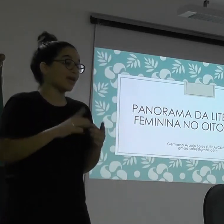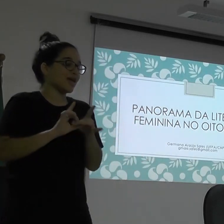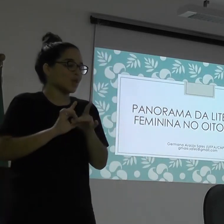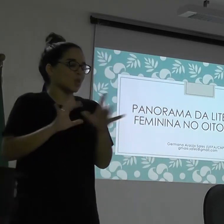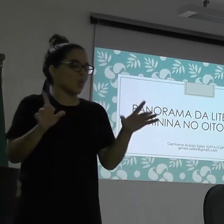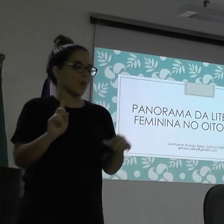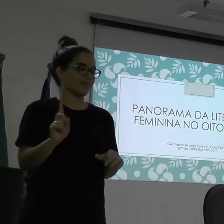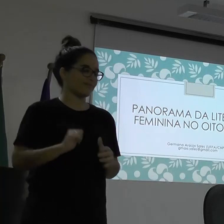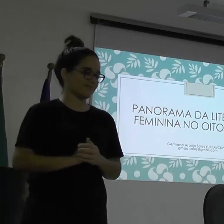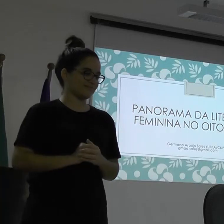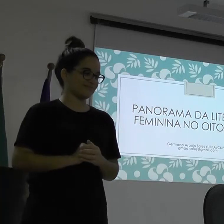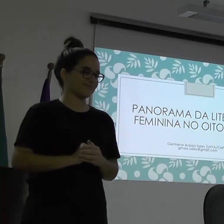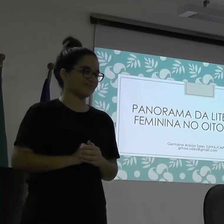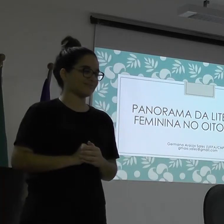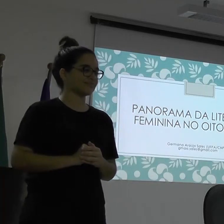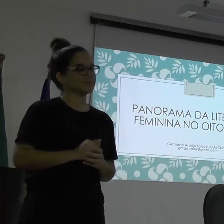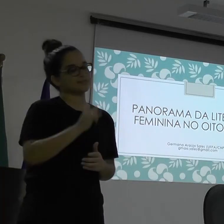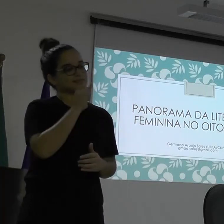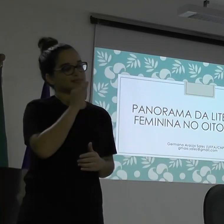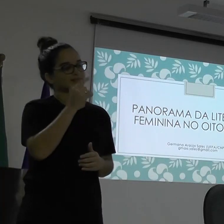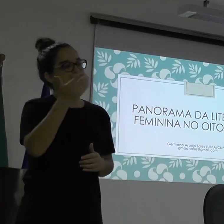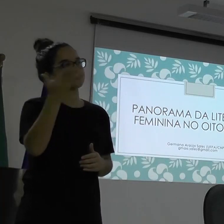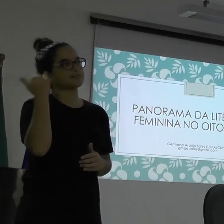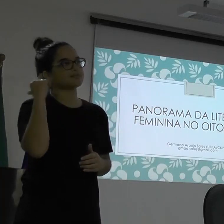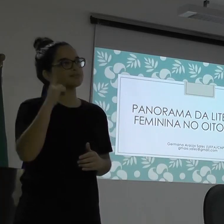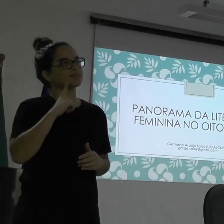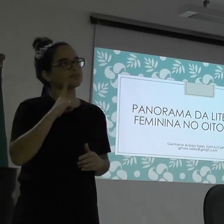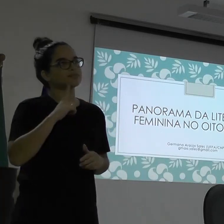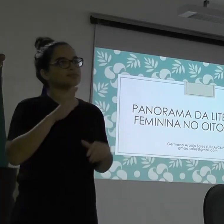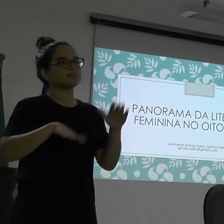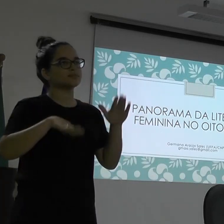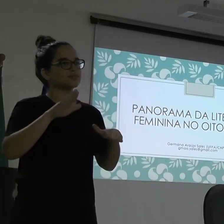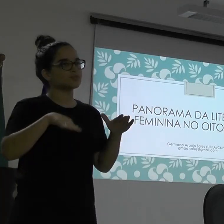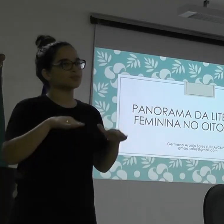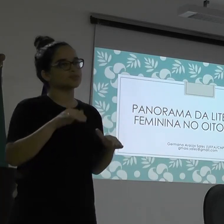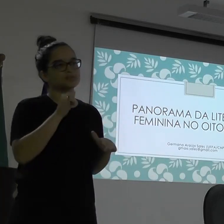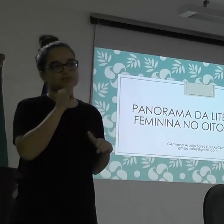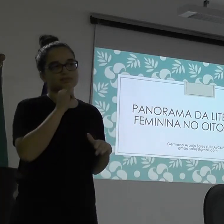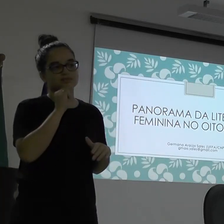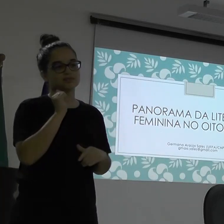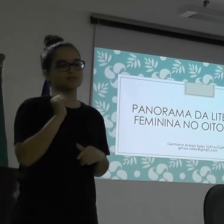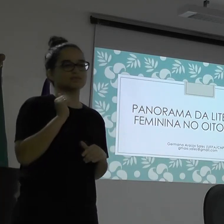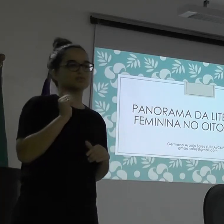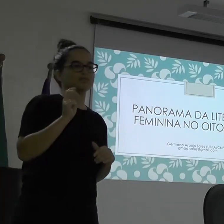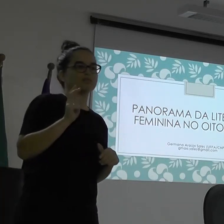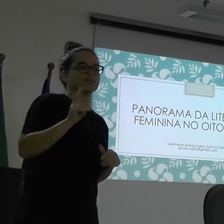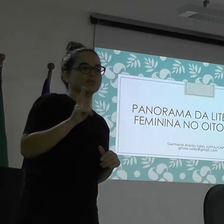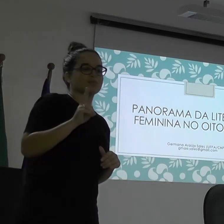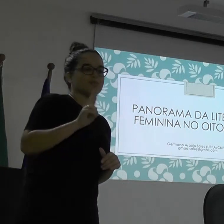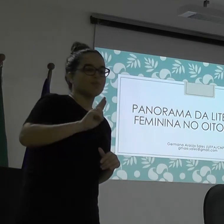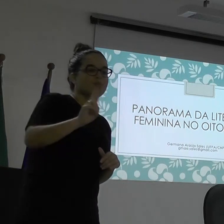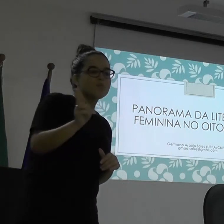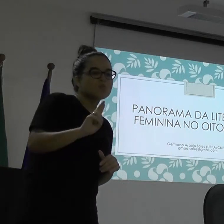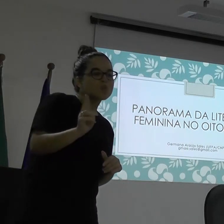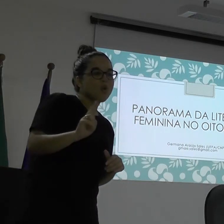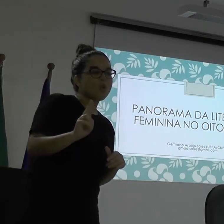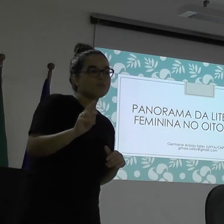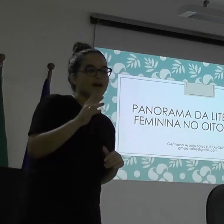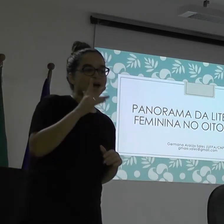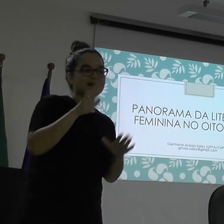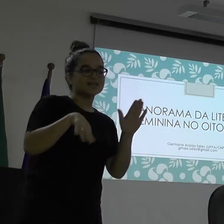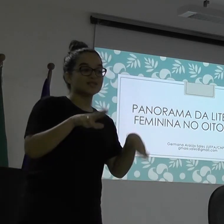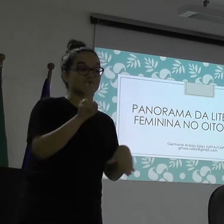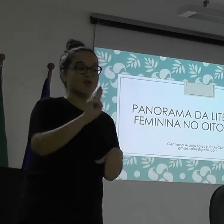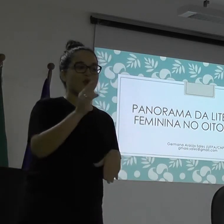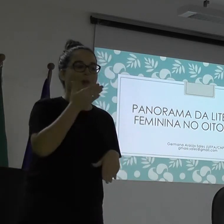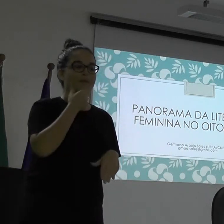Sim, porque não era autorizado, porque, claro, tinha um nome ou mais de o nome de um homem era